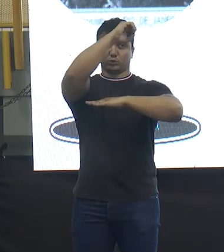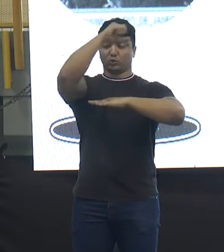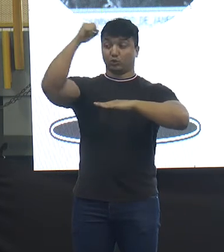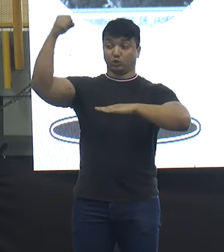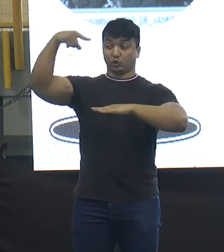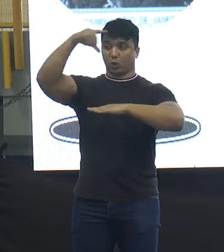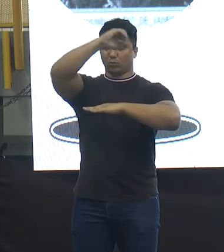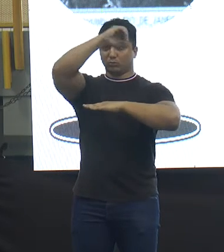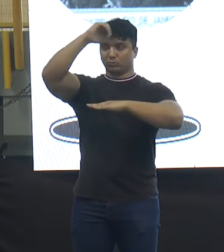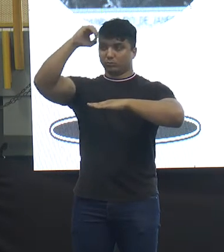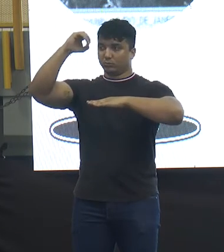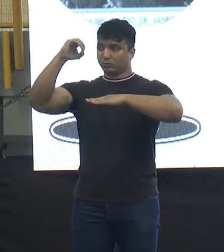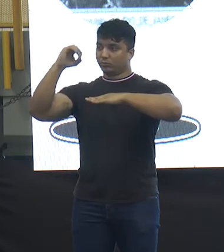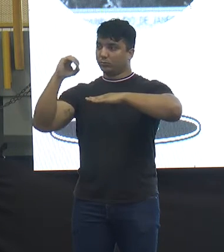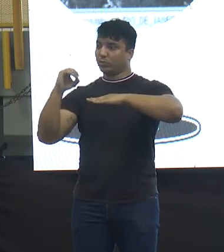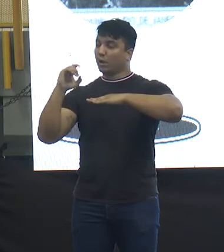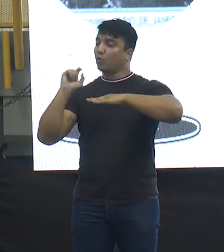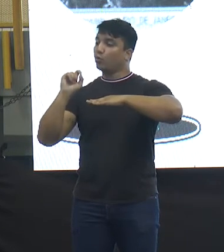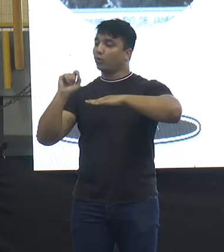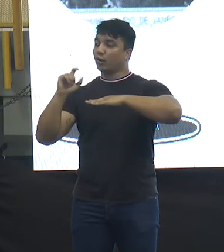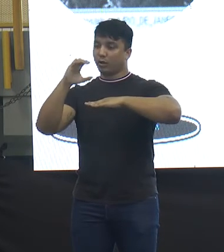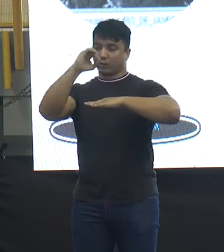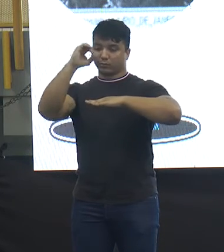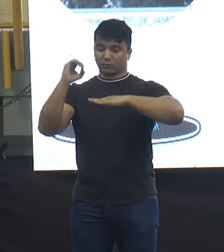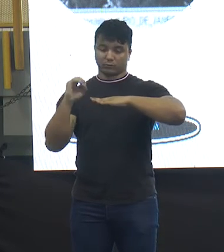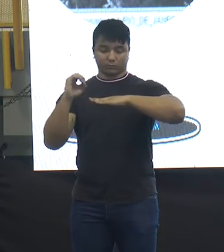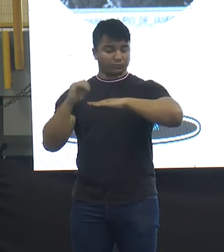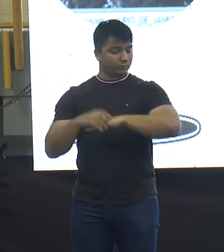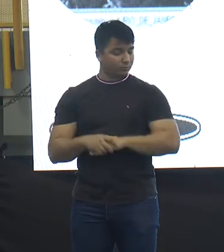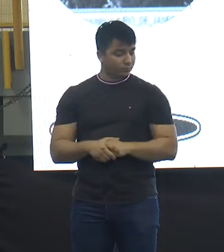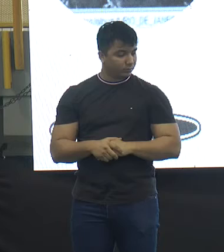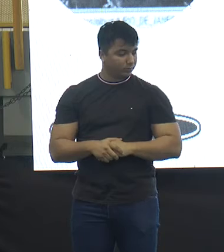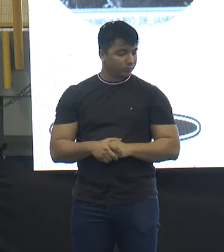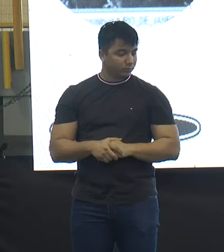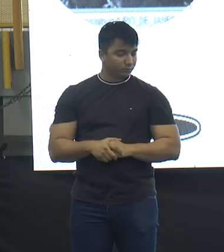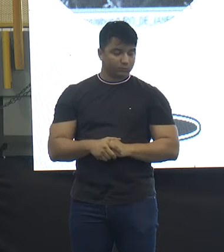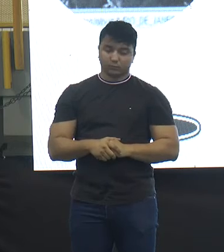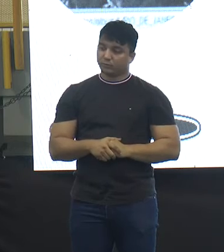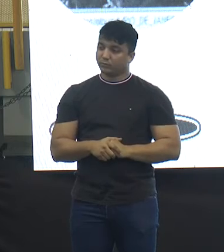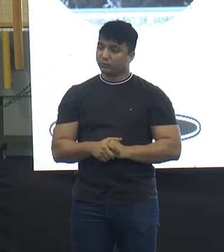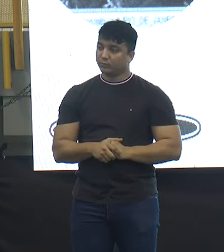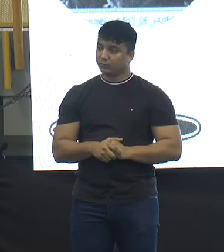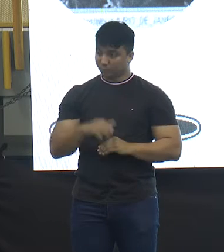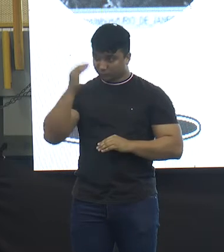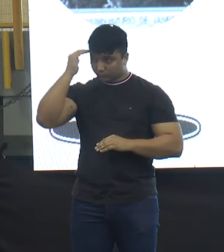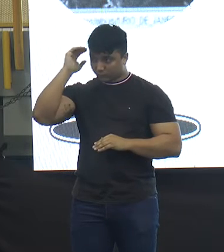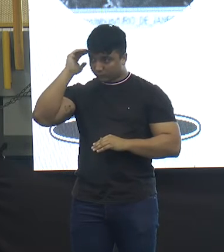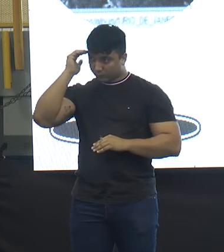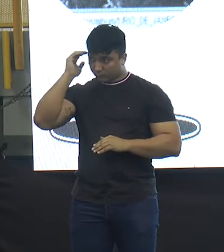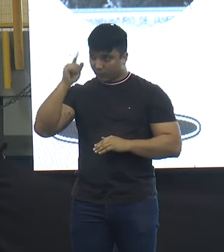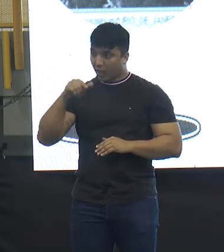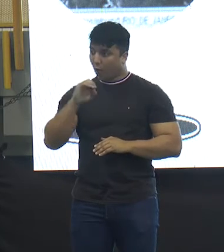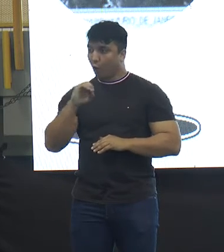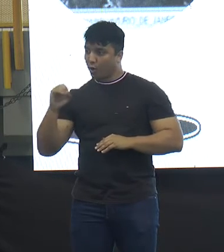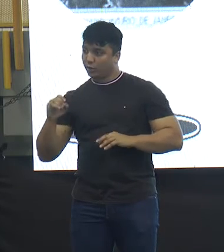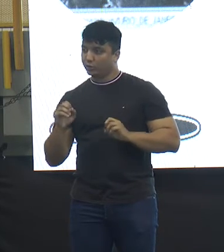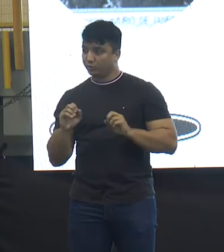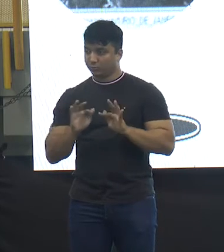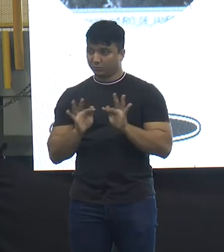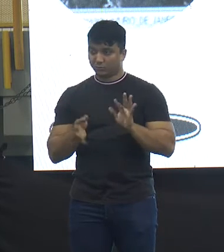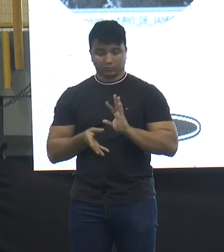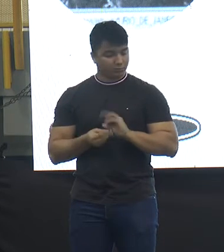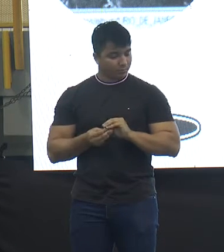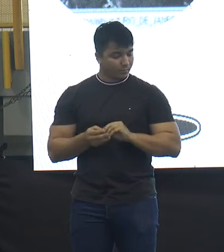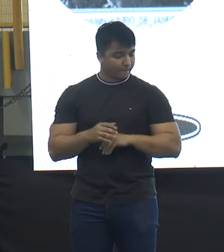pondo, nas costas do Cristo Redentor, aqui atrás, suponhamos que eu seja a estátua do Cristo Redentor, nas costas eu tenho o